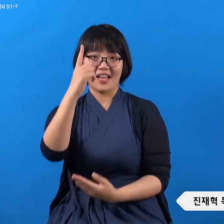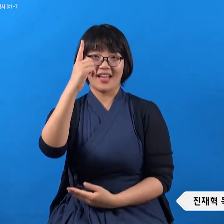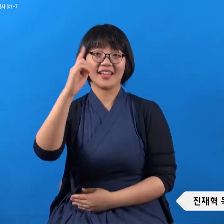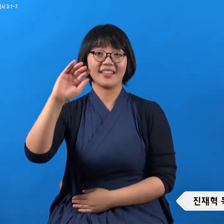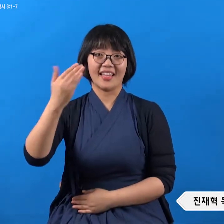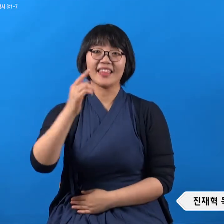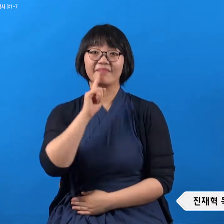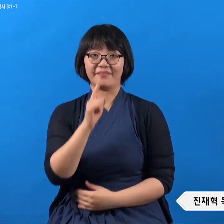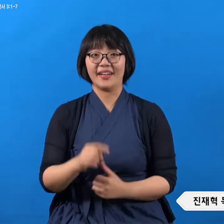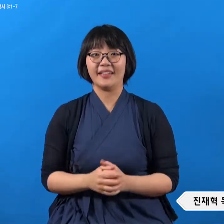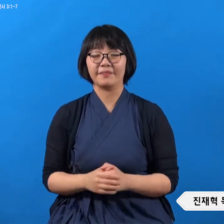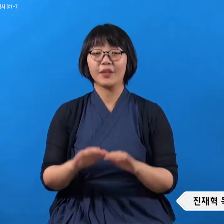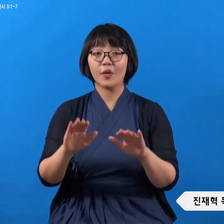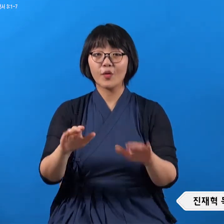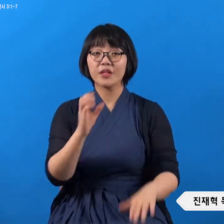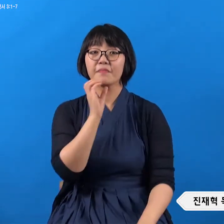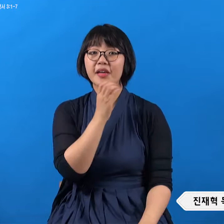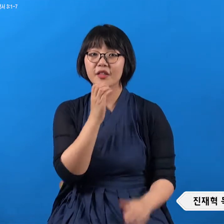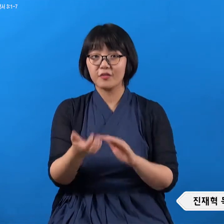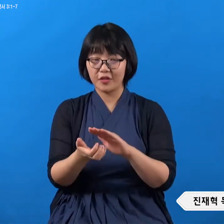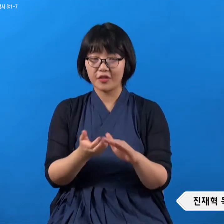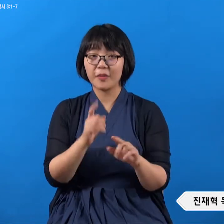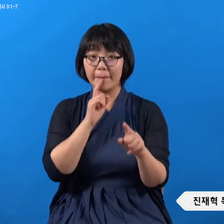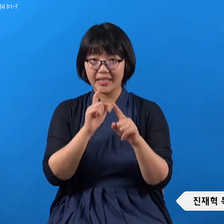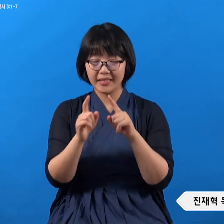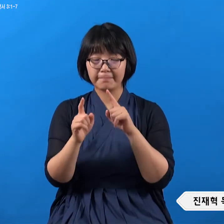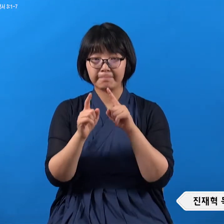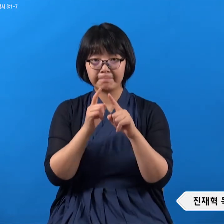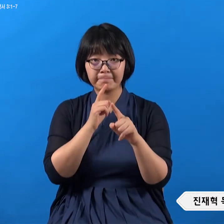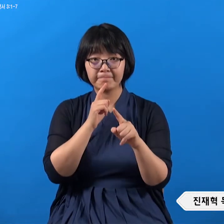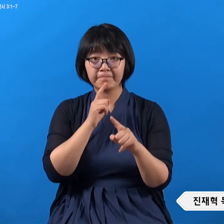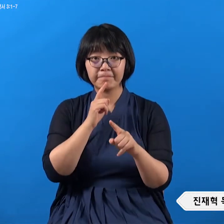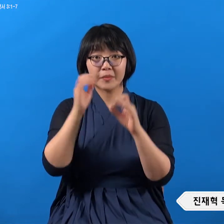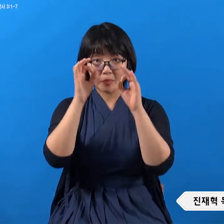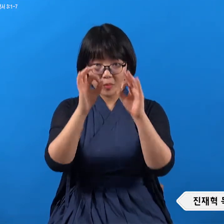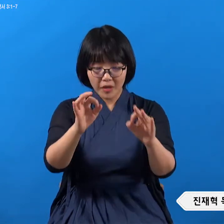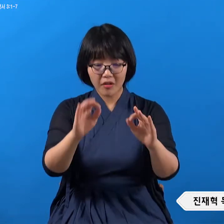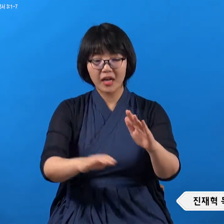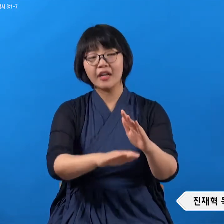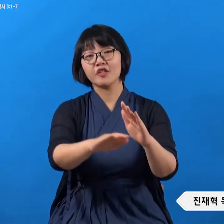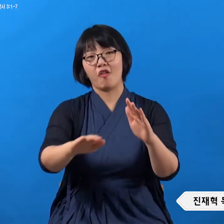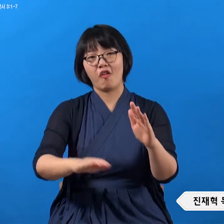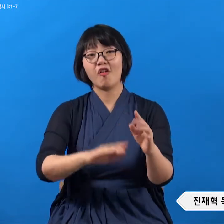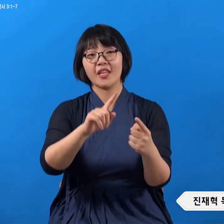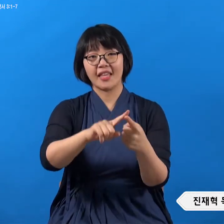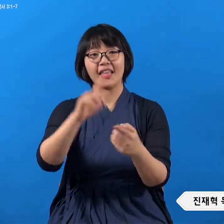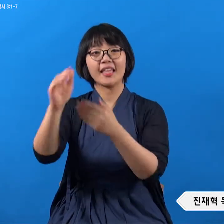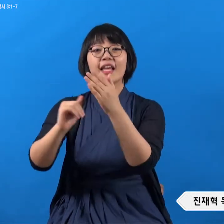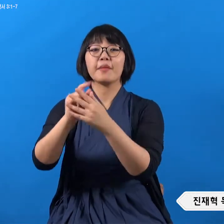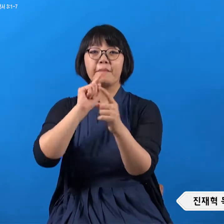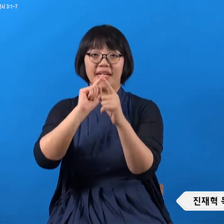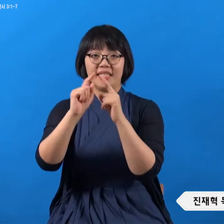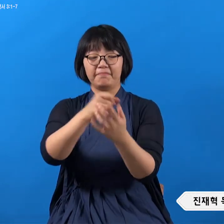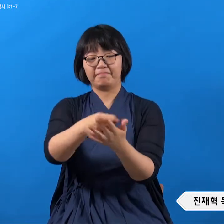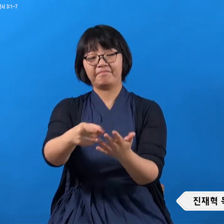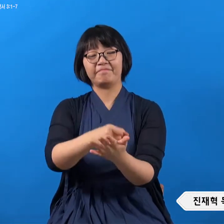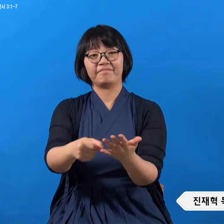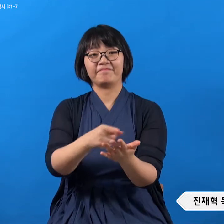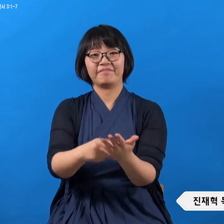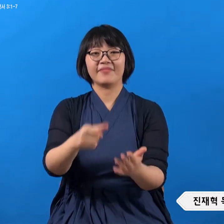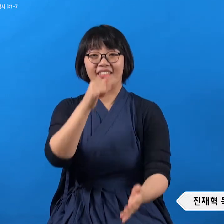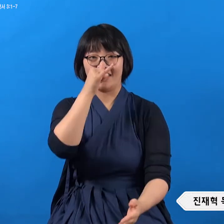있습니다. 오늘 베드로전서의 본문은 우리에게 가정에 관한 하나님 말씀을 하고